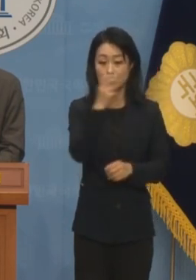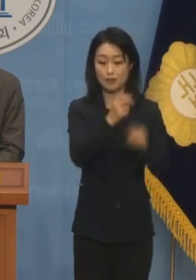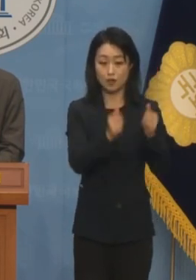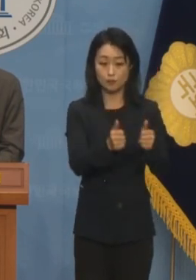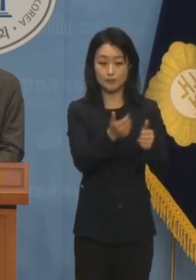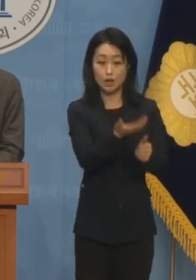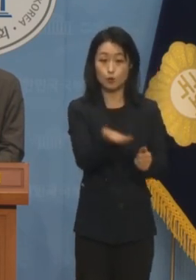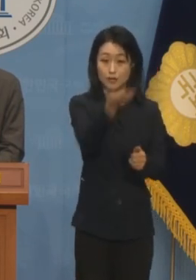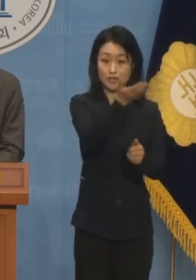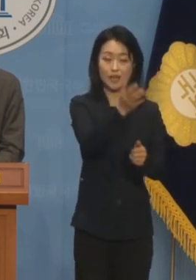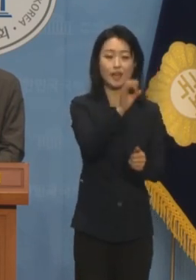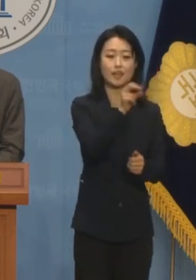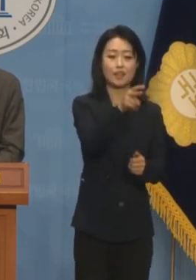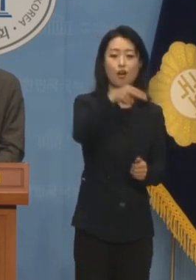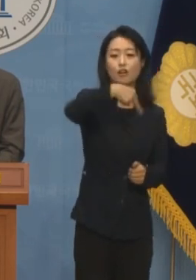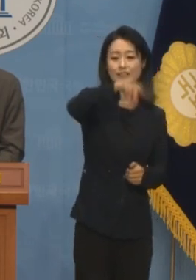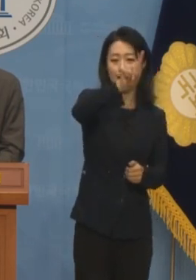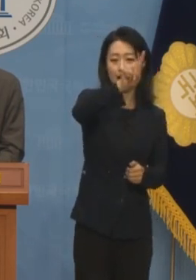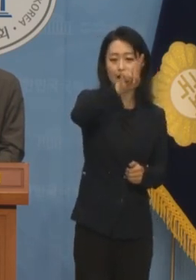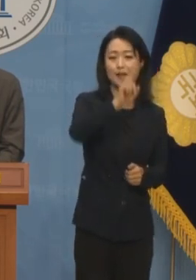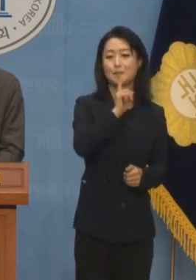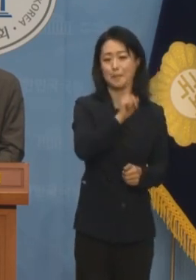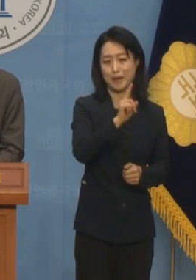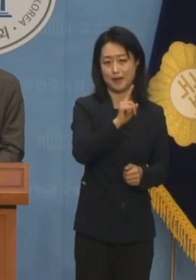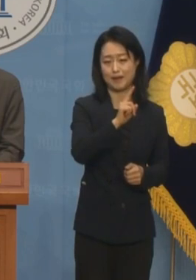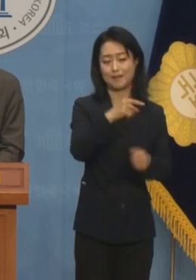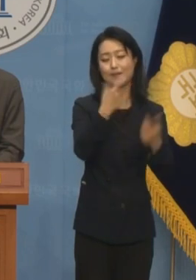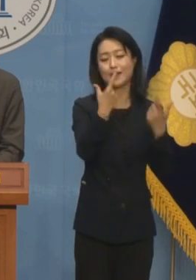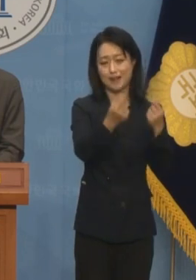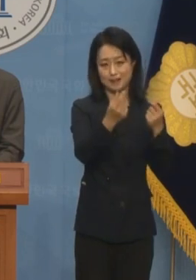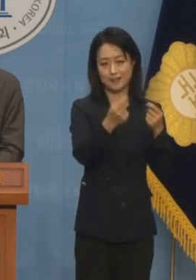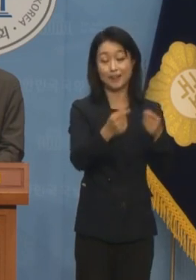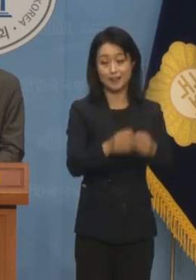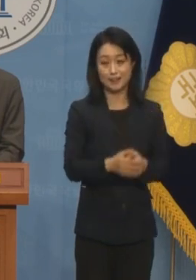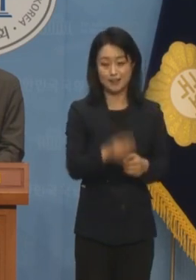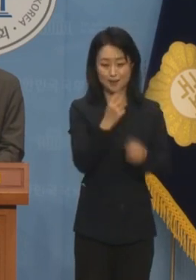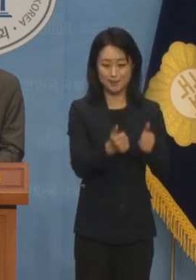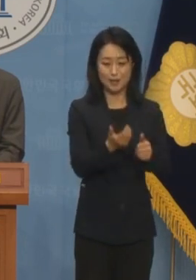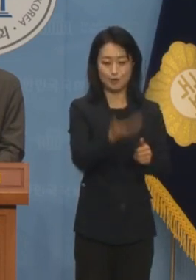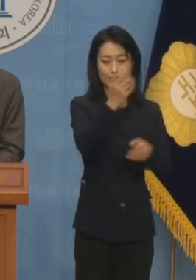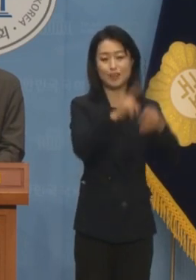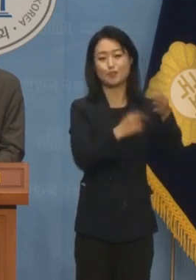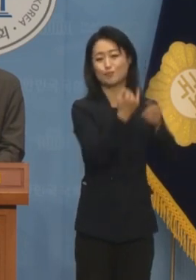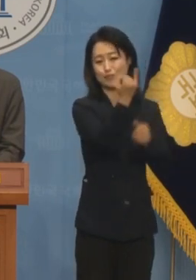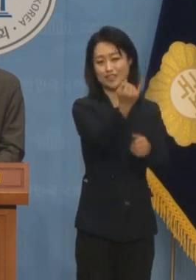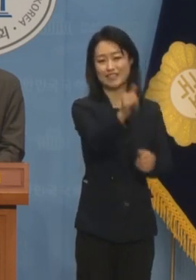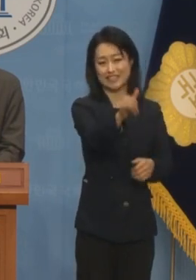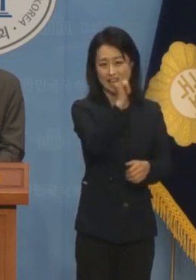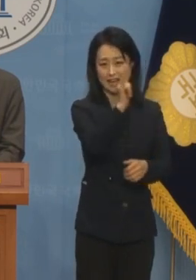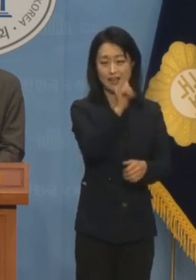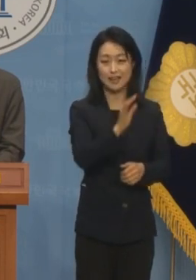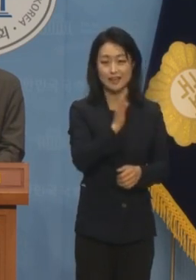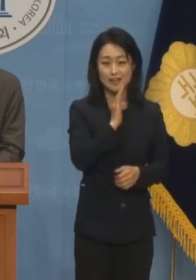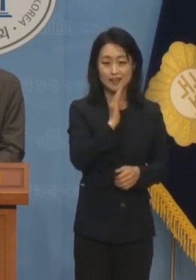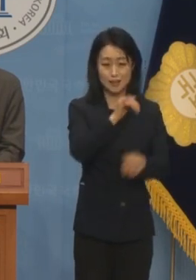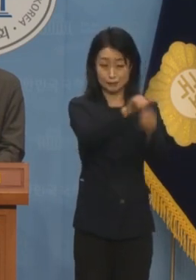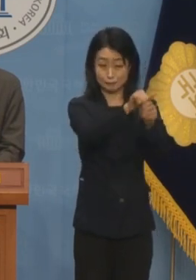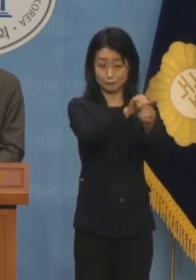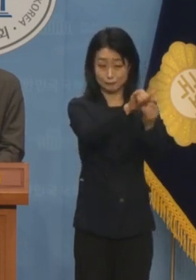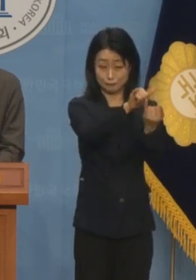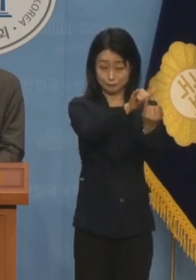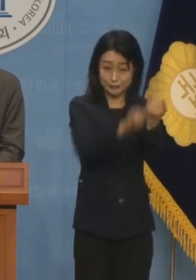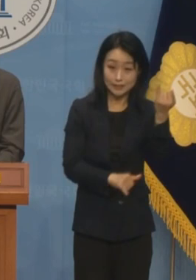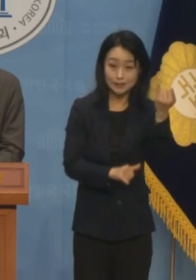위에 여사라는 말이 그저 과장은 아닌 것 같습니다. 김건희 여사 앞 낯뜨거운 충성경쟁을